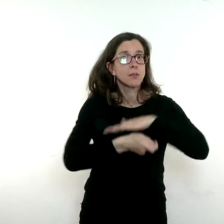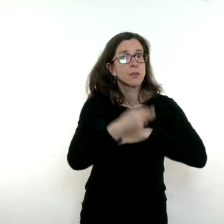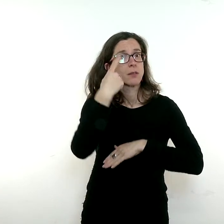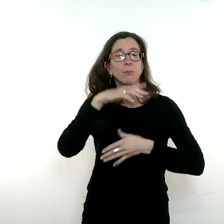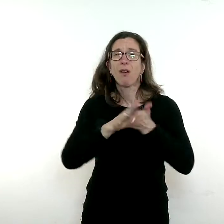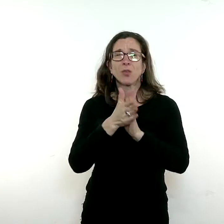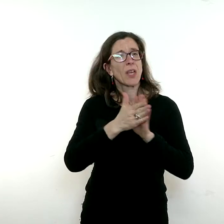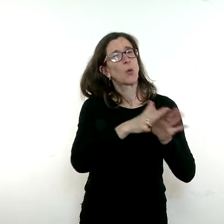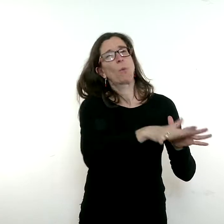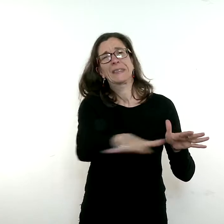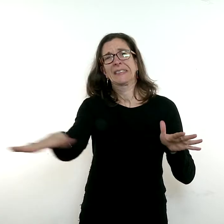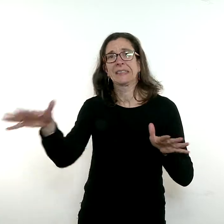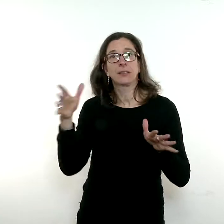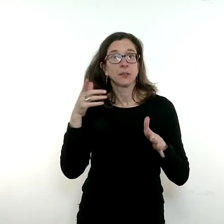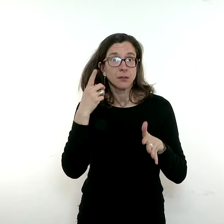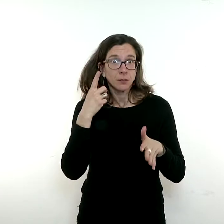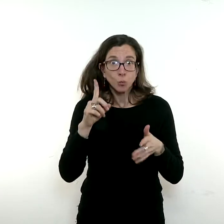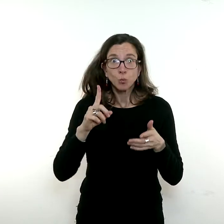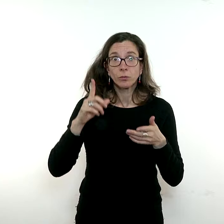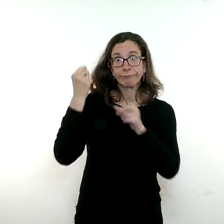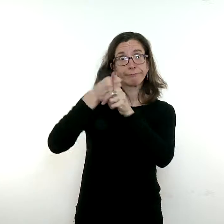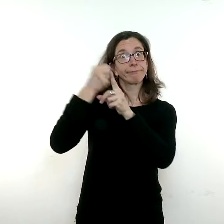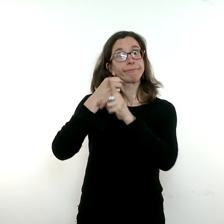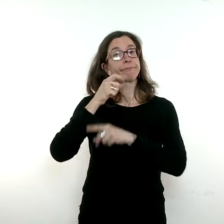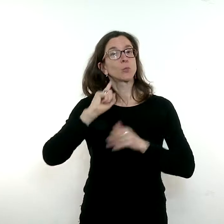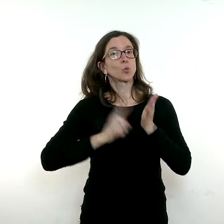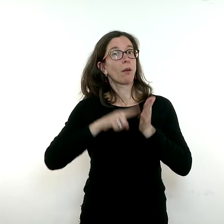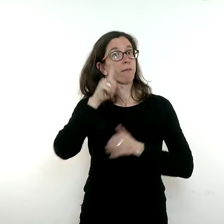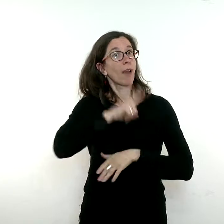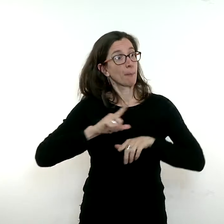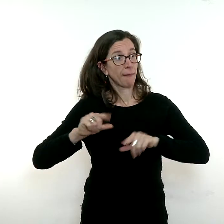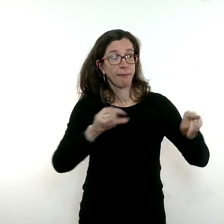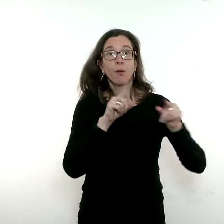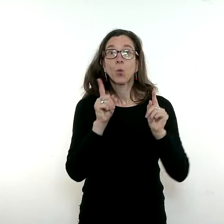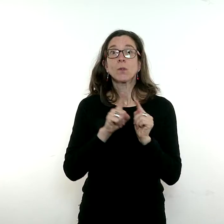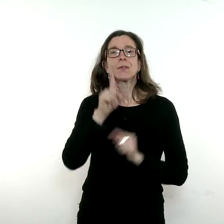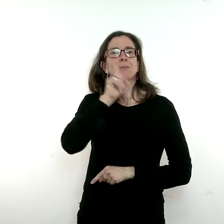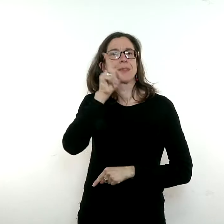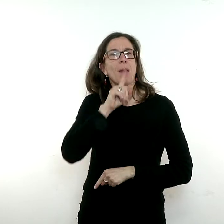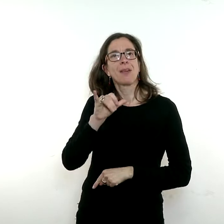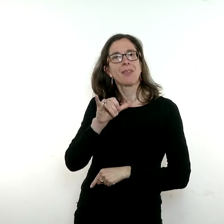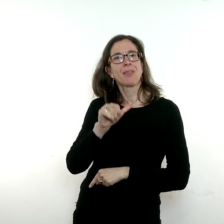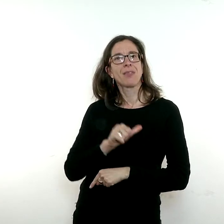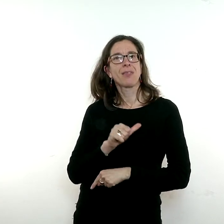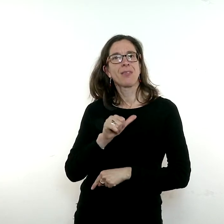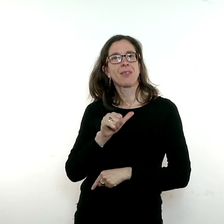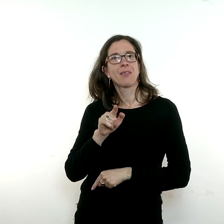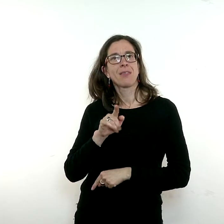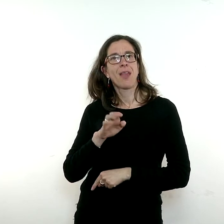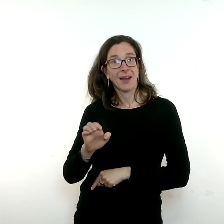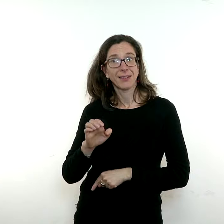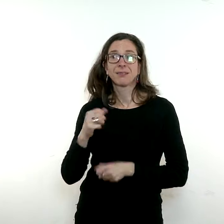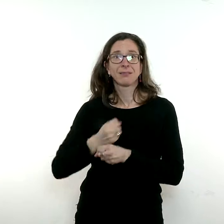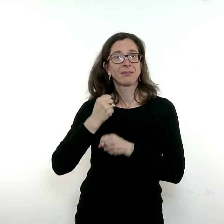associations qui œuvrent dans le domaine des droits des femmes. Et puis avec Annie Yag au CCAS et le centre